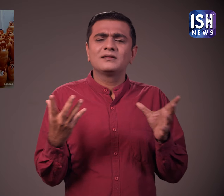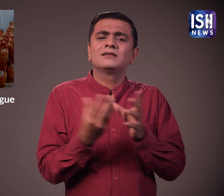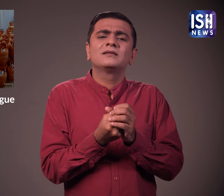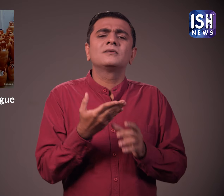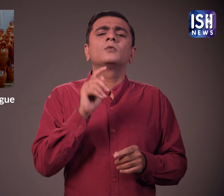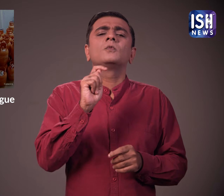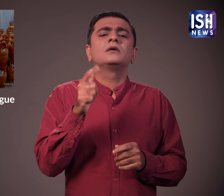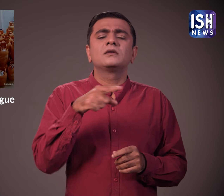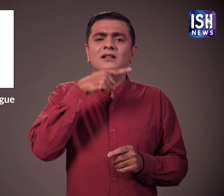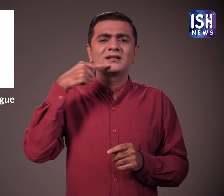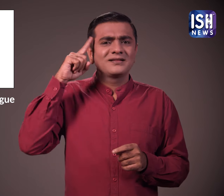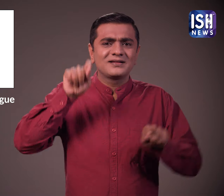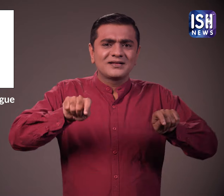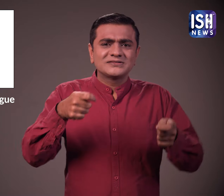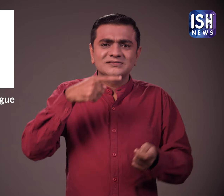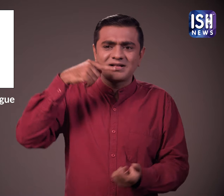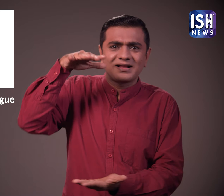दोनों एक ग्यास एजन्सी में काम करते थे